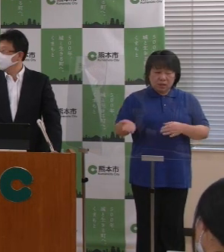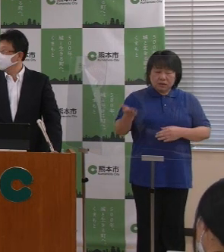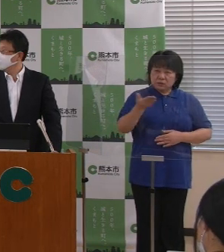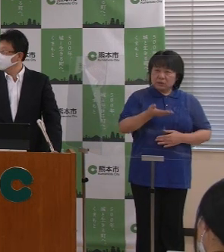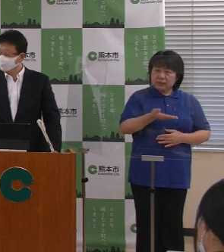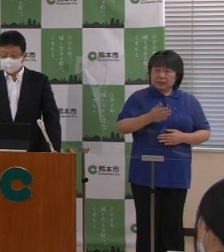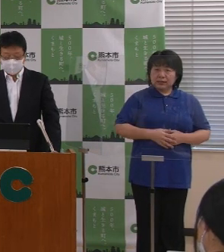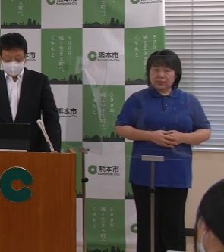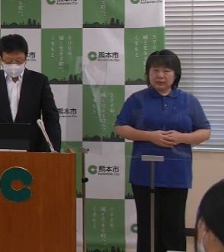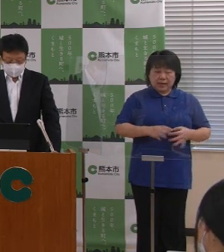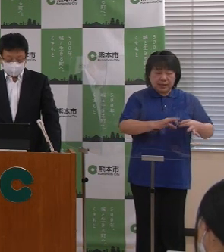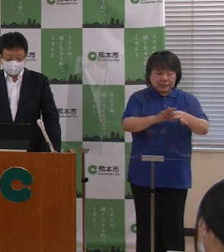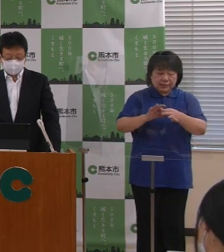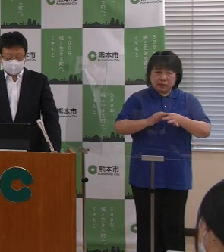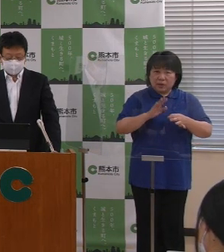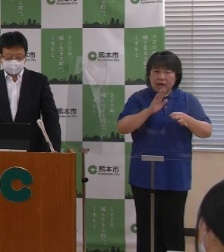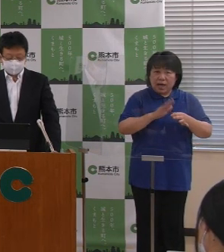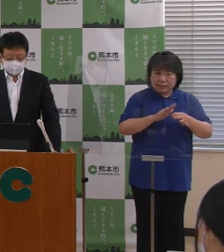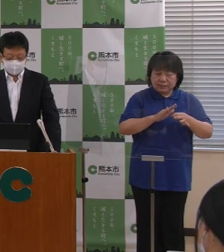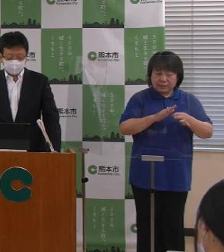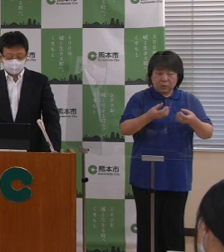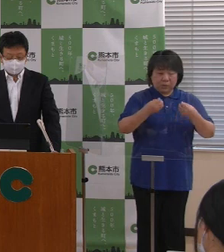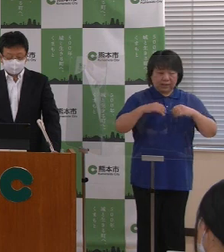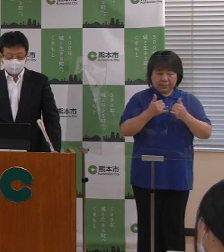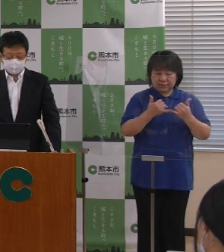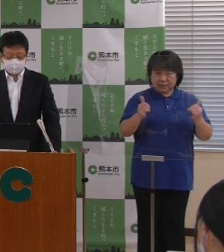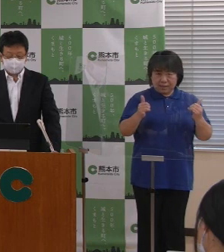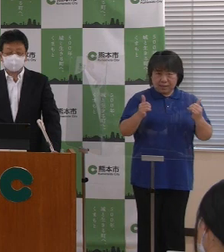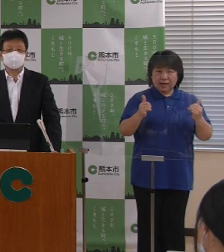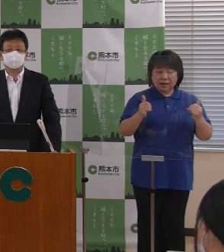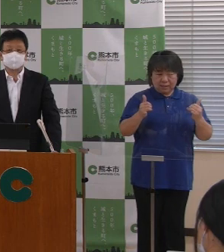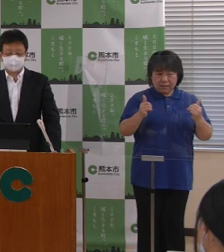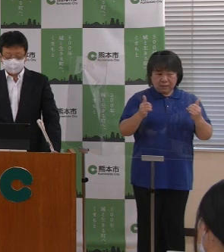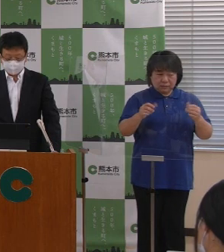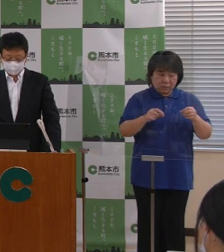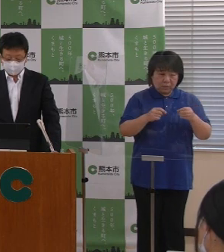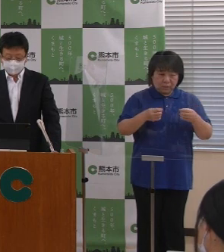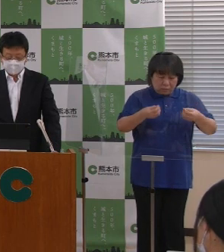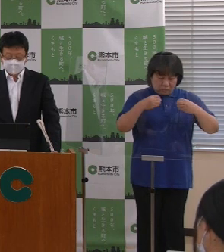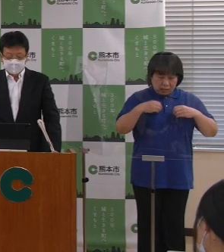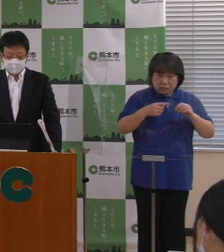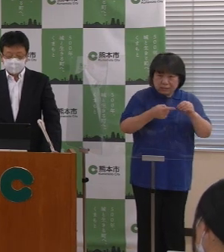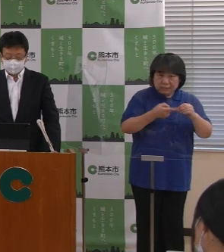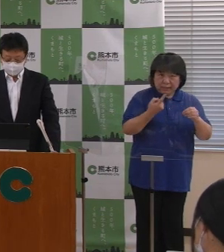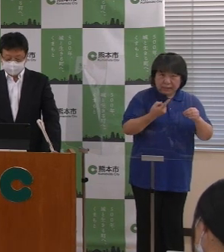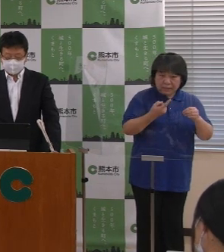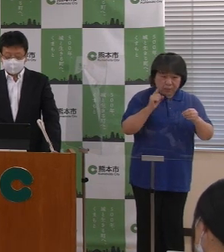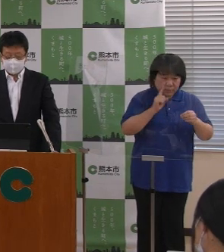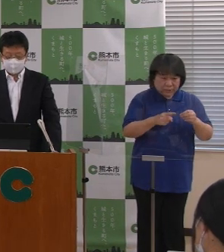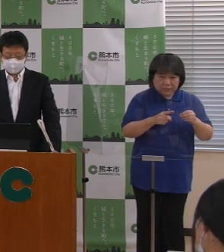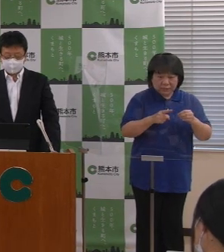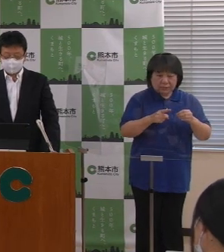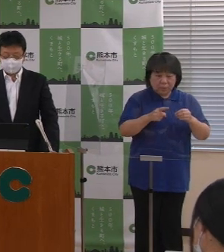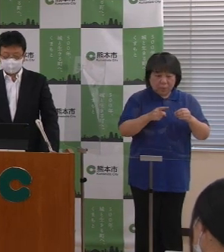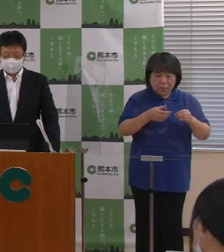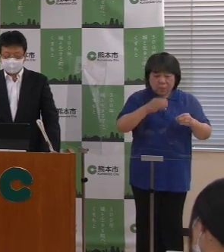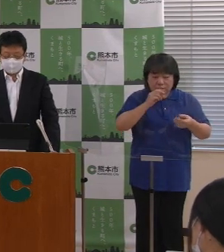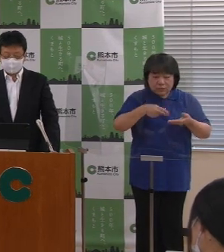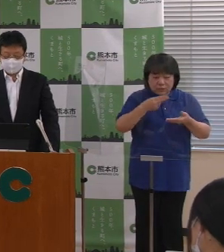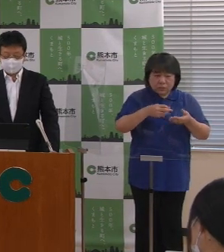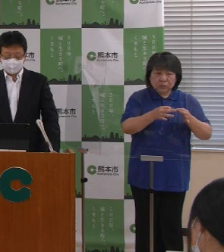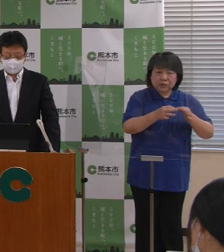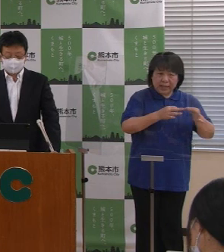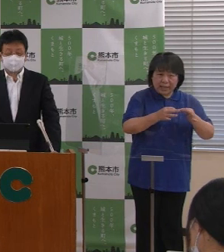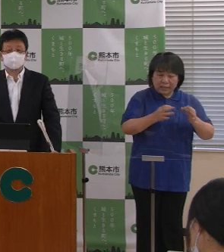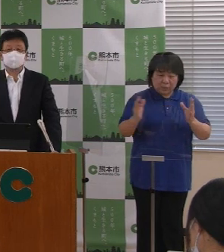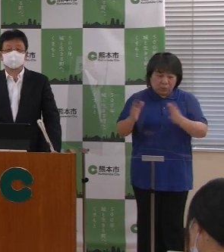次にリンクありの感染者の感染機会を見てみますと、飲食店、会食の割